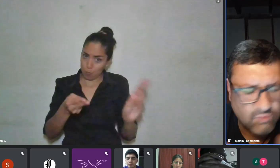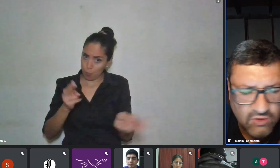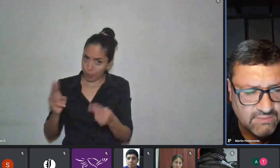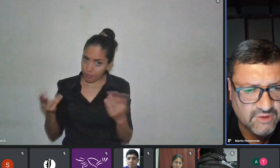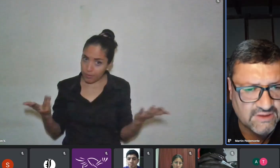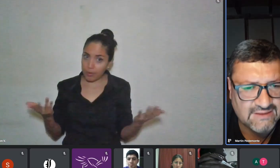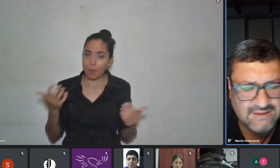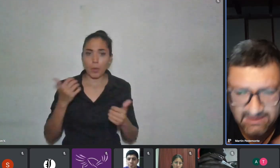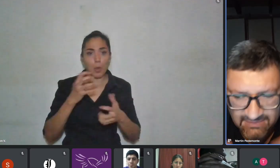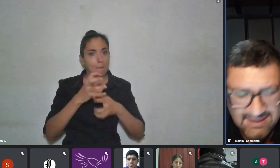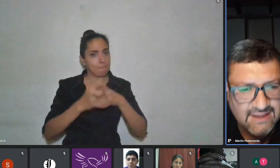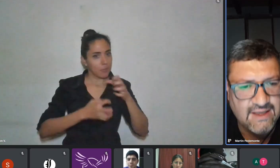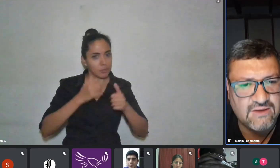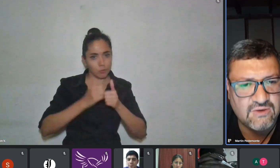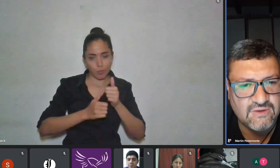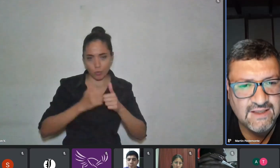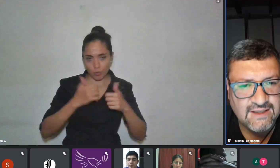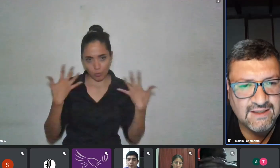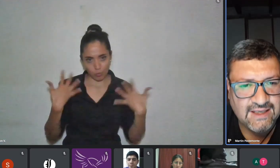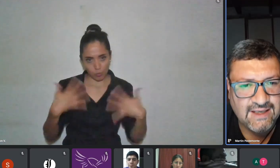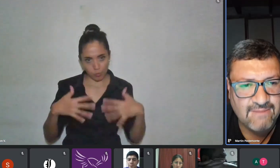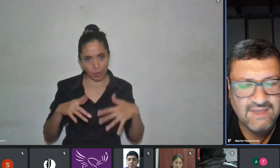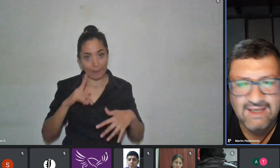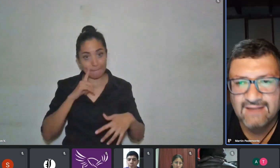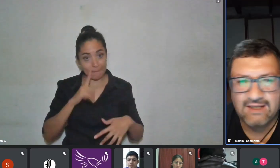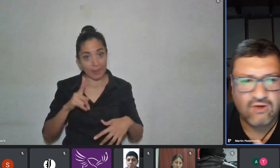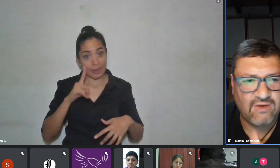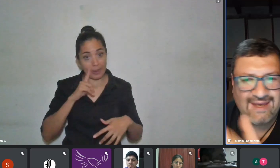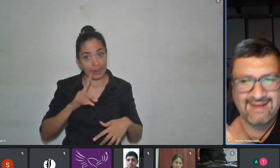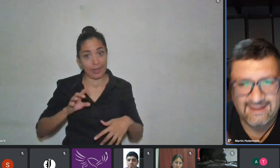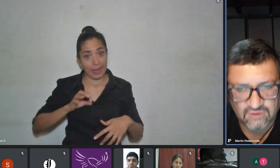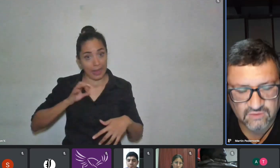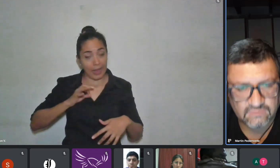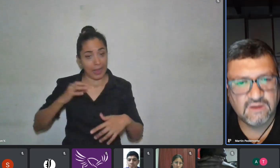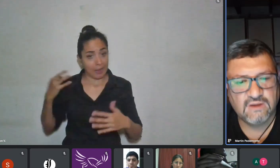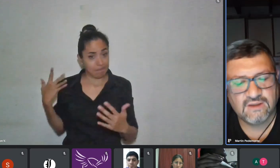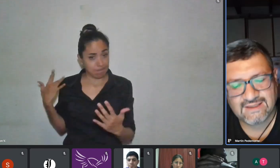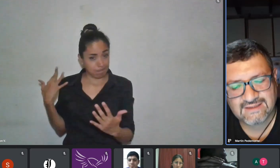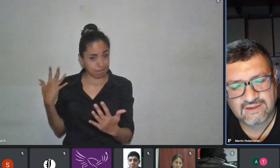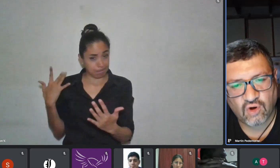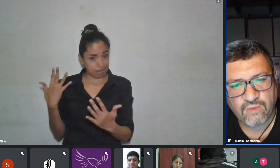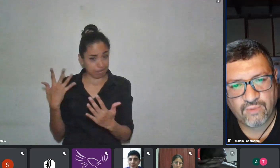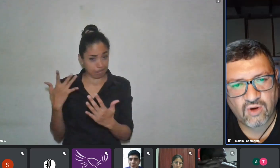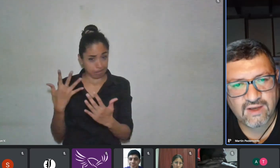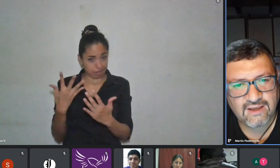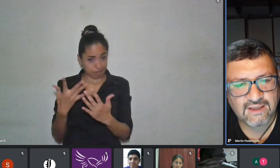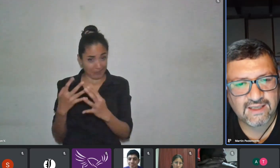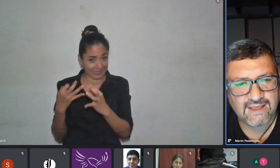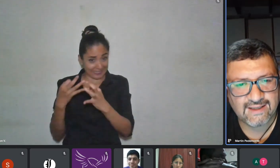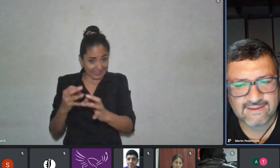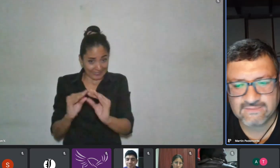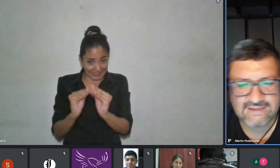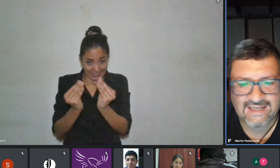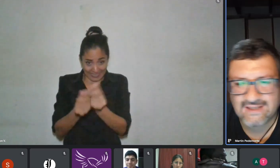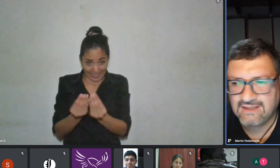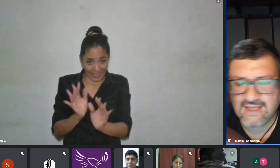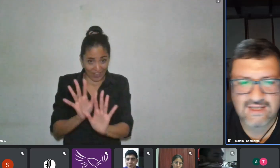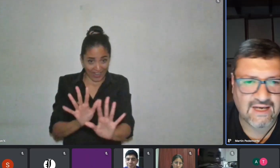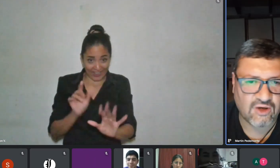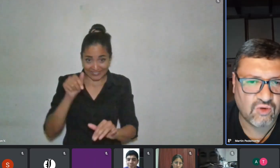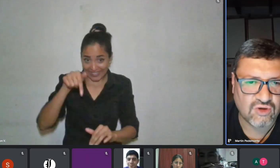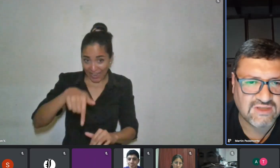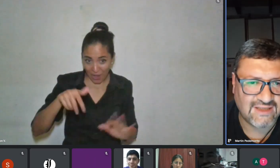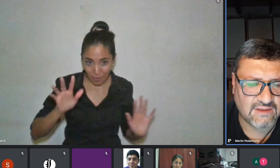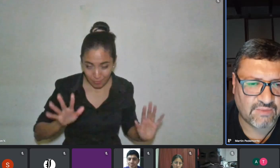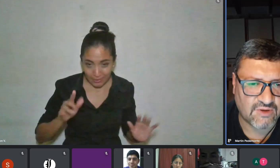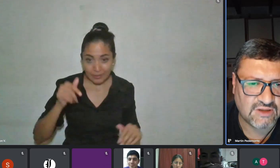histórico muy importante de miles de años que decantaron en esto. Es decir, hoy por hoy, casi te